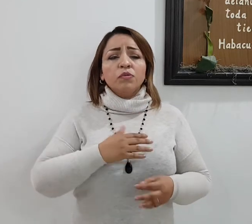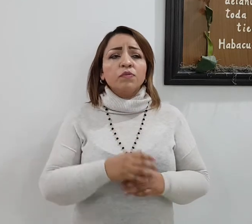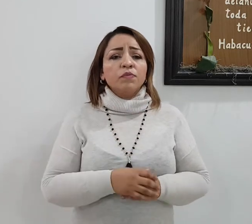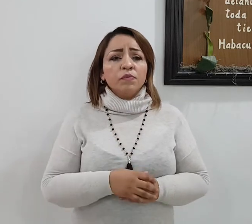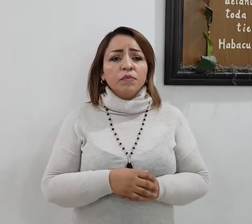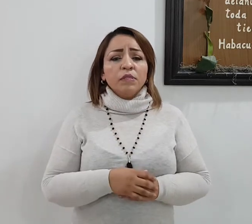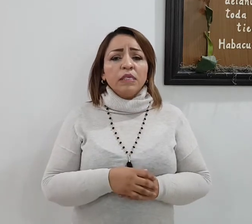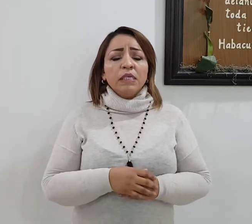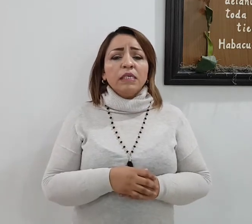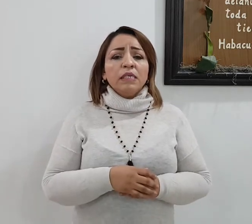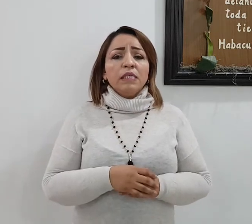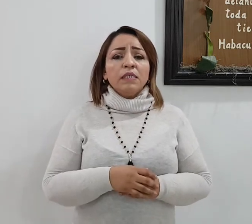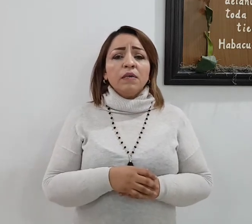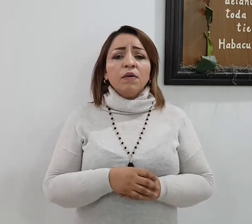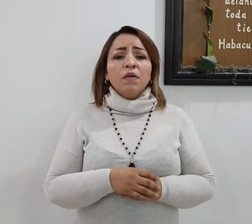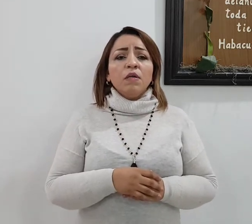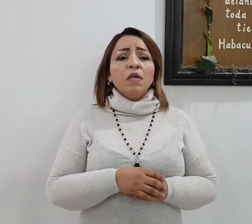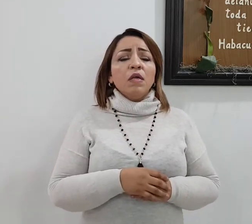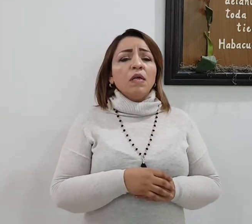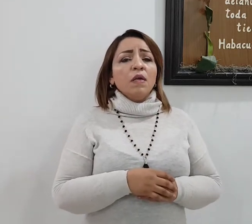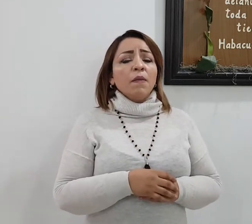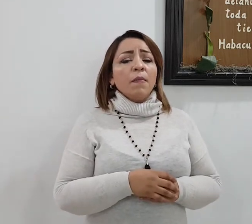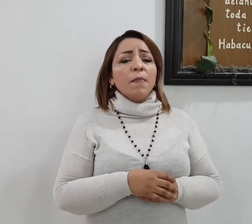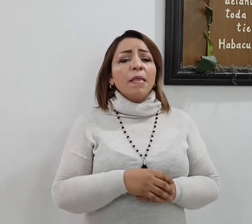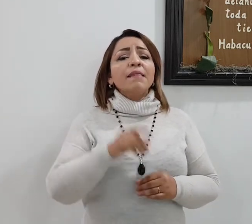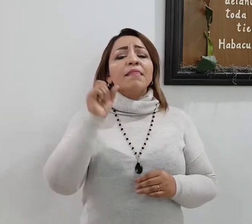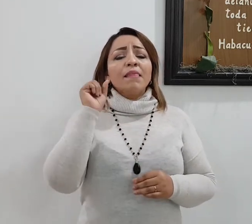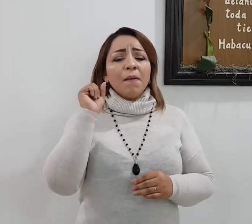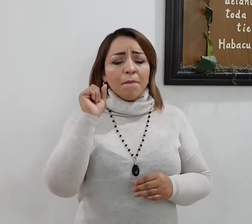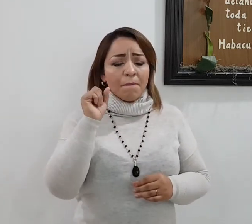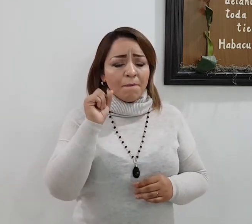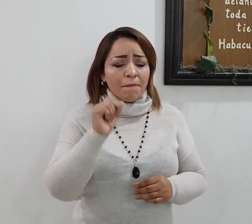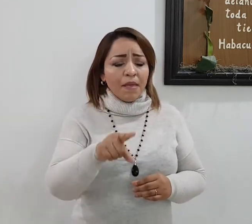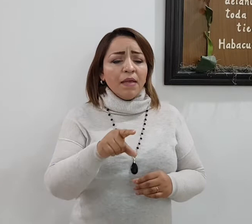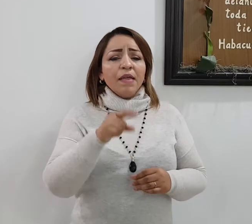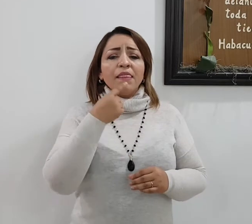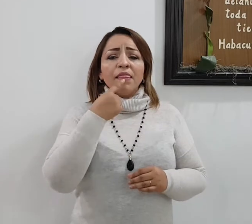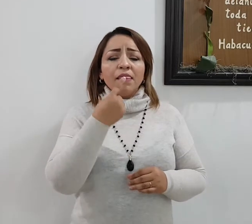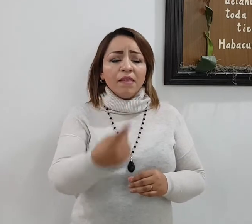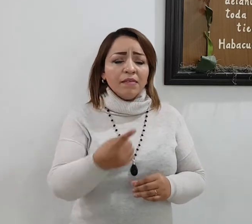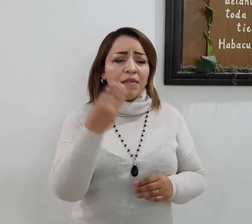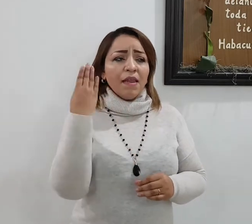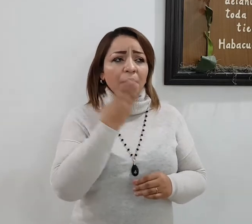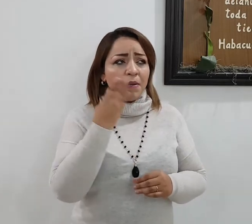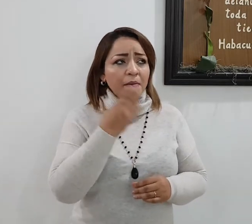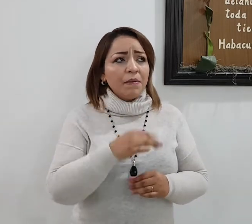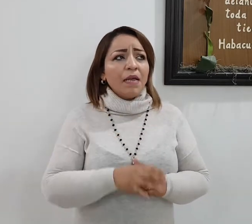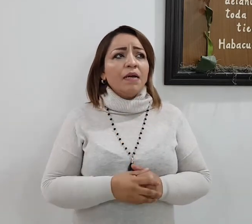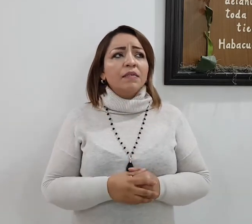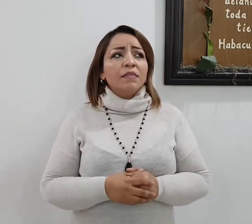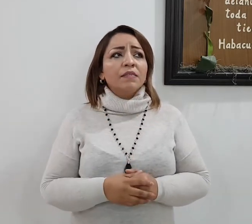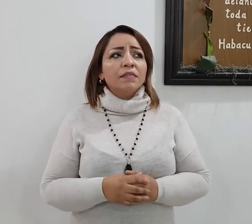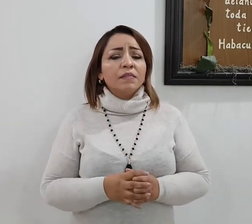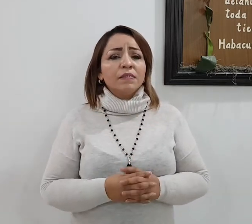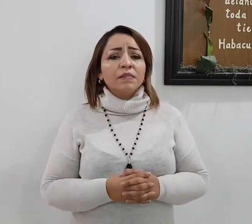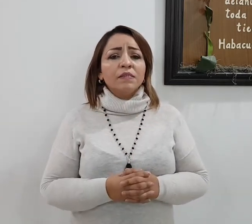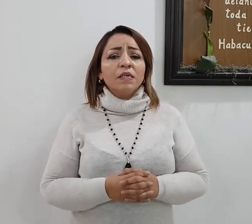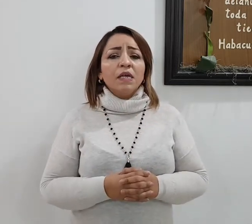Dios quiere. Luego el salmista habla de lo que significa para él esto, y dice el versículo 10: lo que yo encuentro aquí son